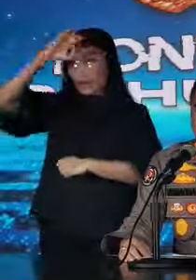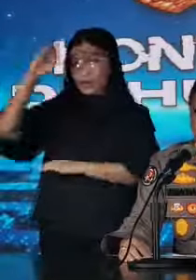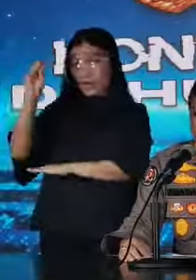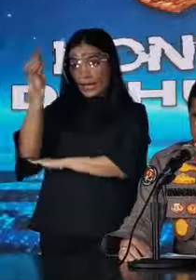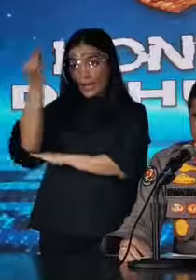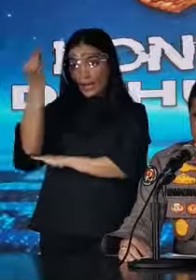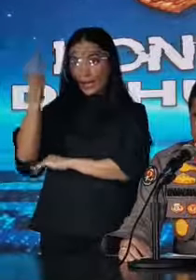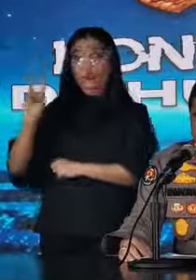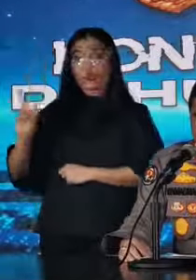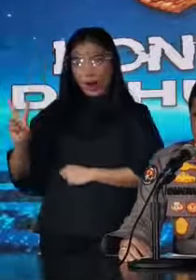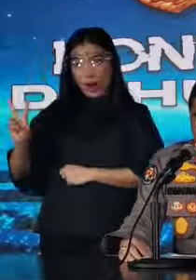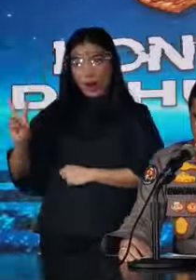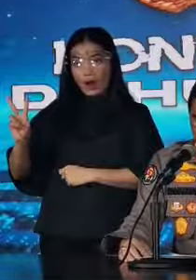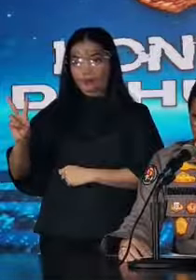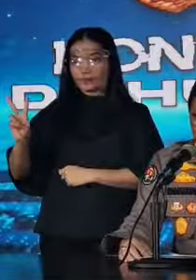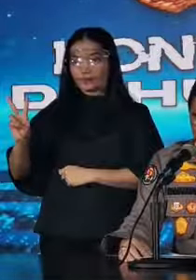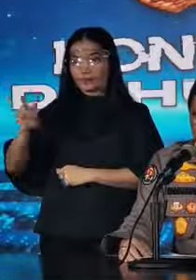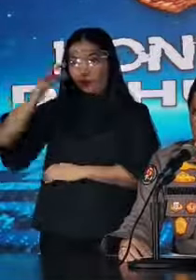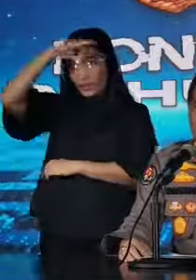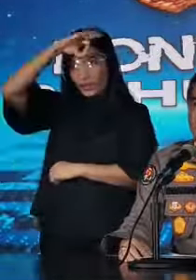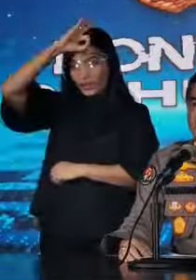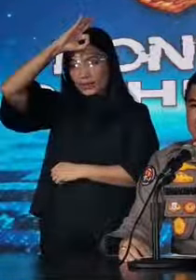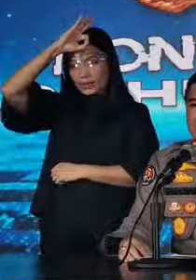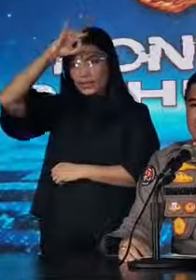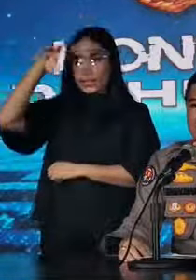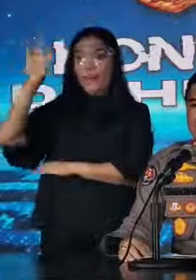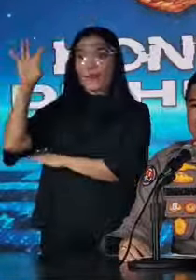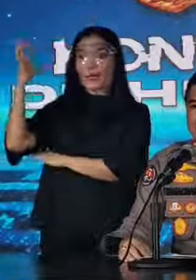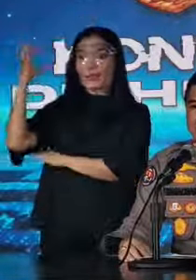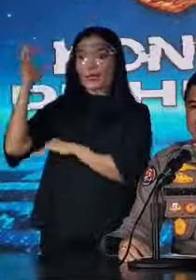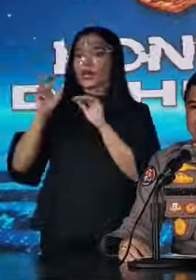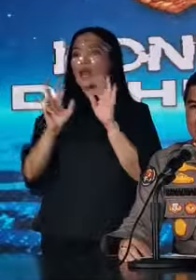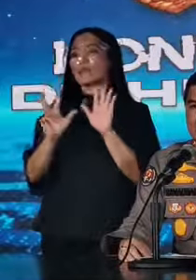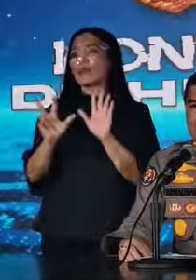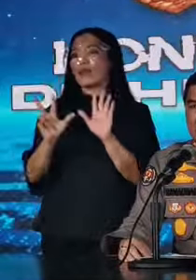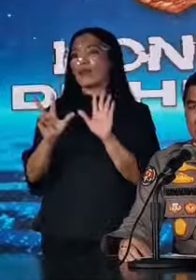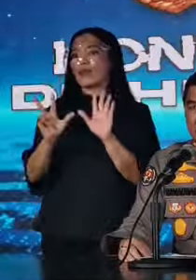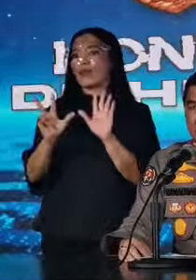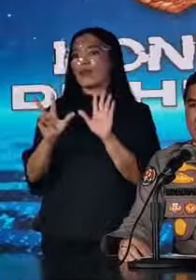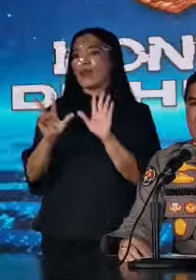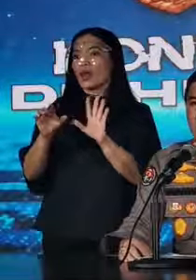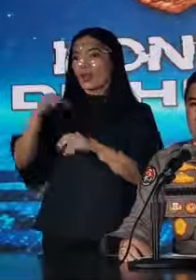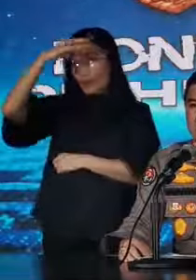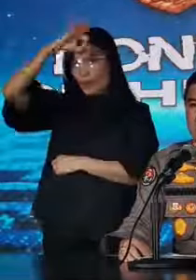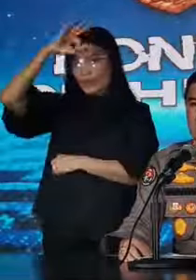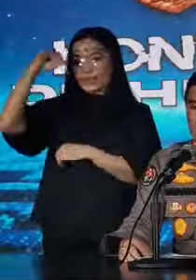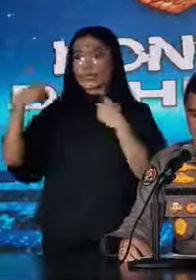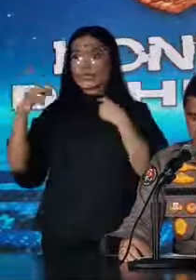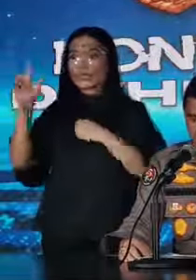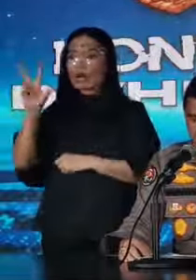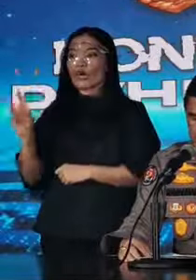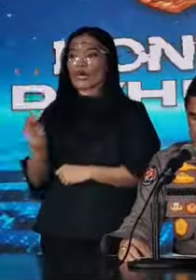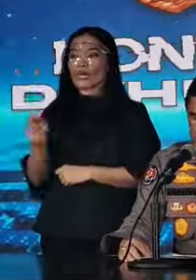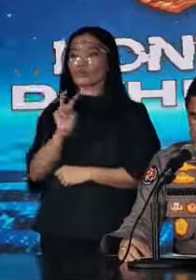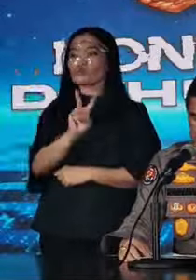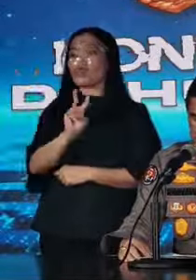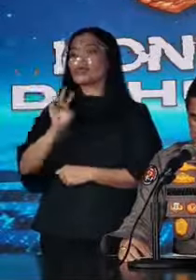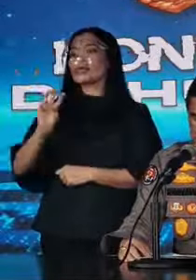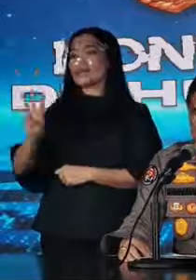2 kegiatan, Polda Banten 8 kegiatan, Polda Jawa Barat